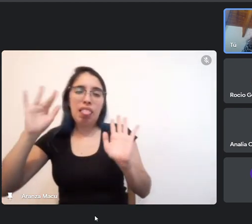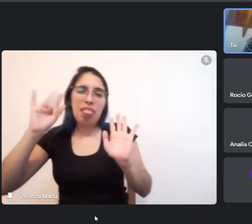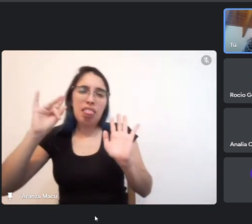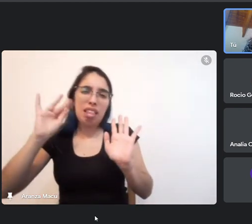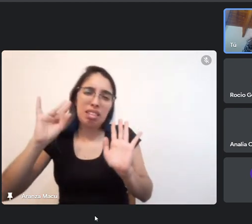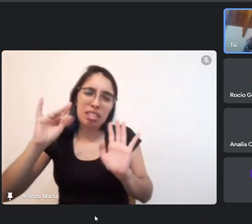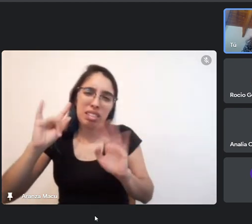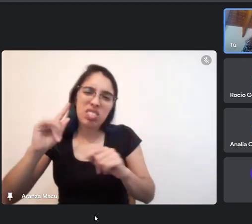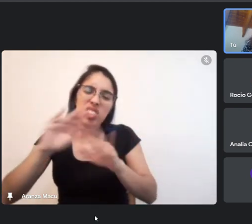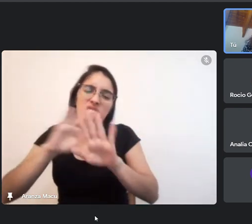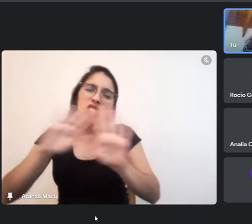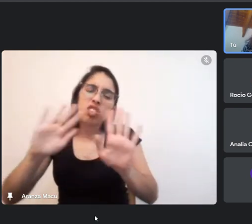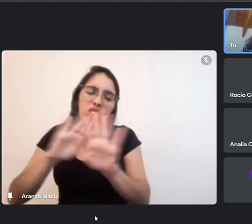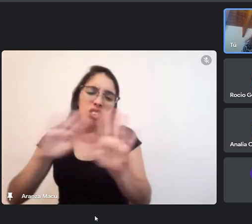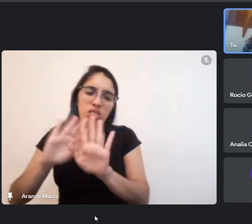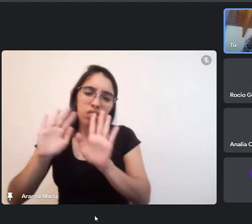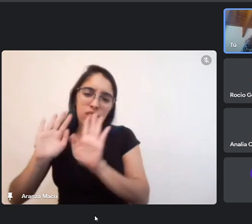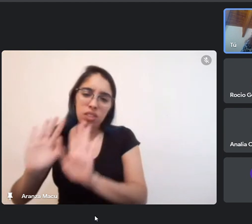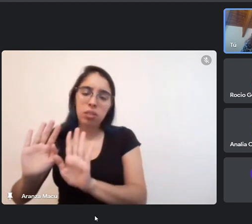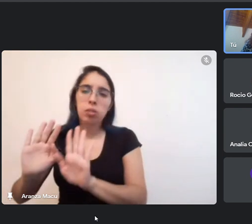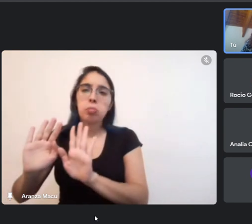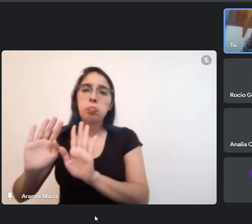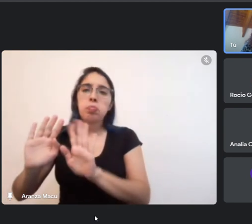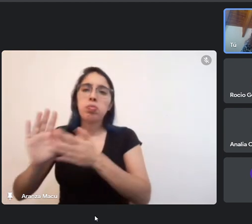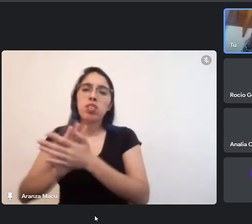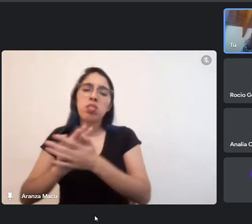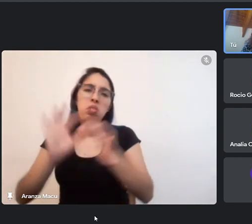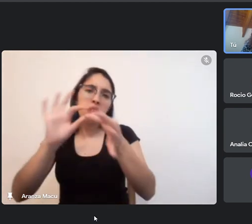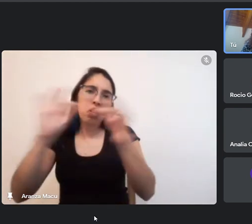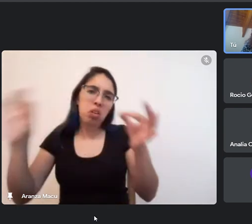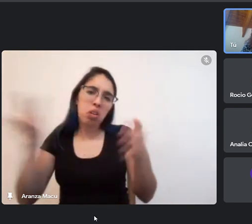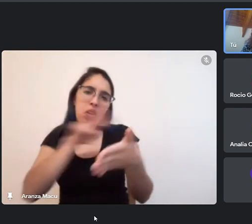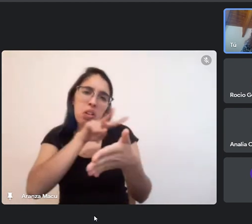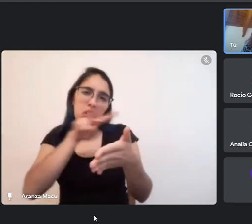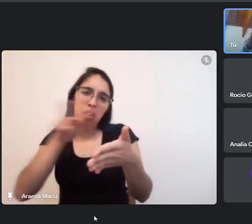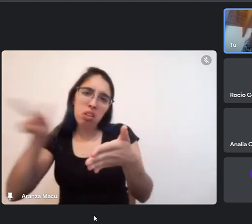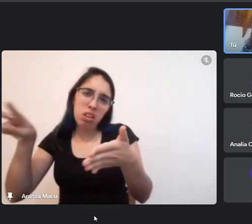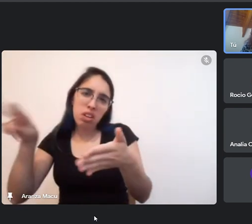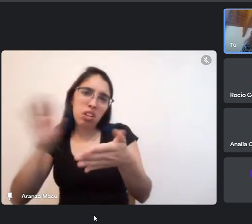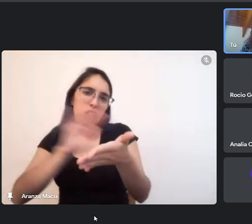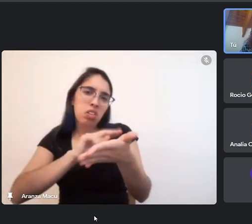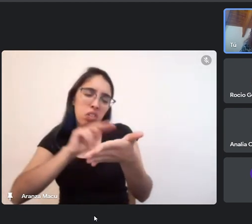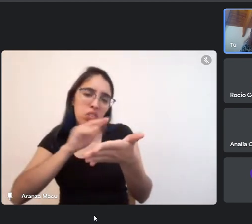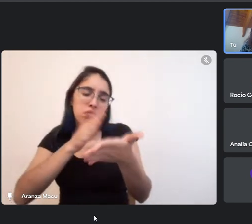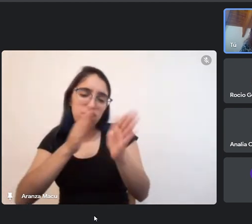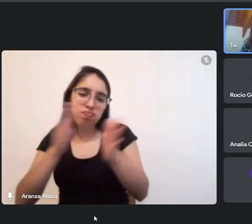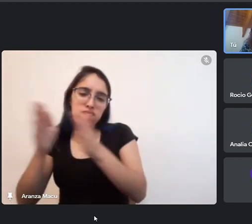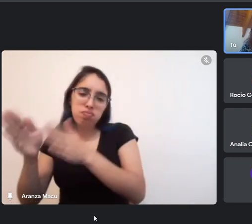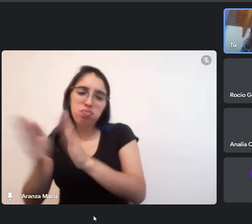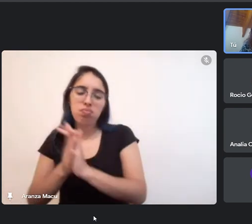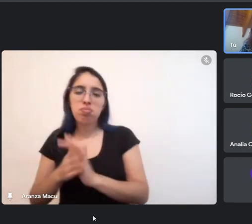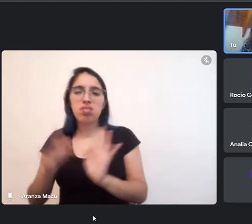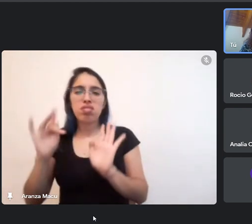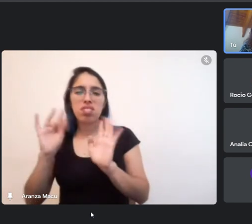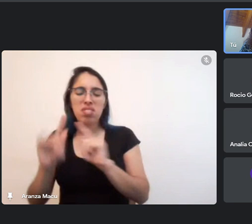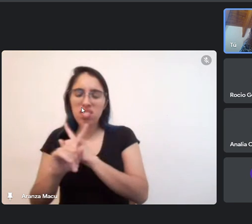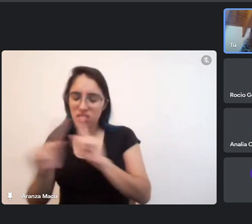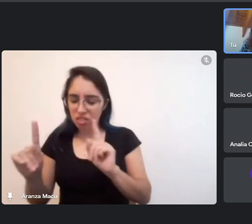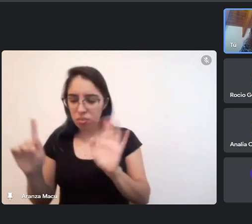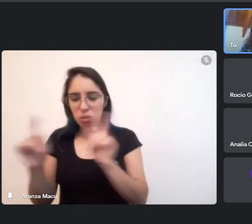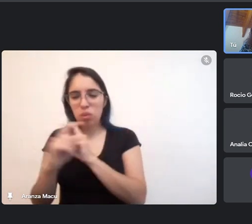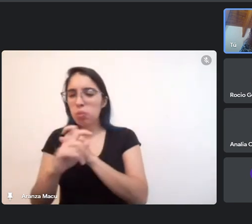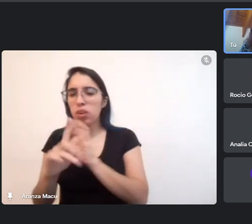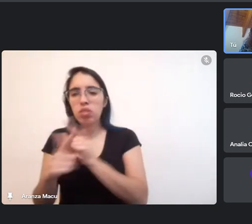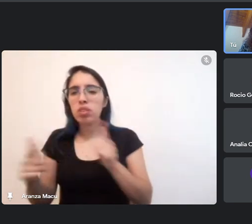orden que aparecen los verbos, no hay problemas así en general, ¿sí? Bien, entonces,